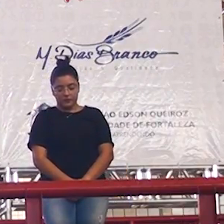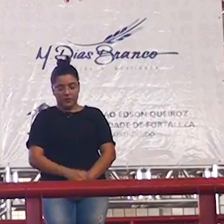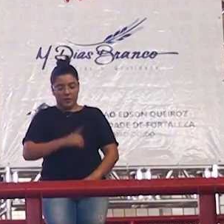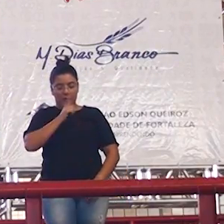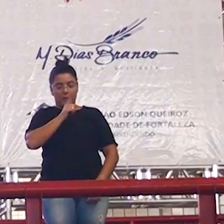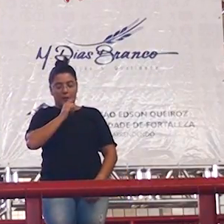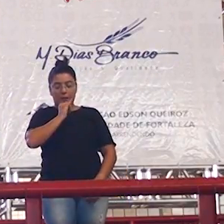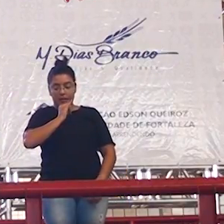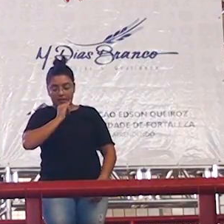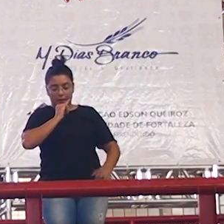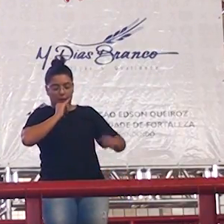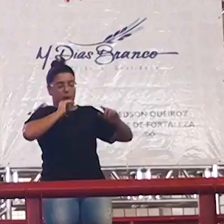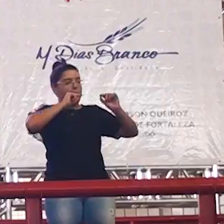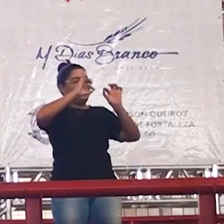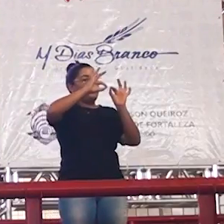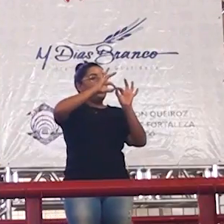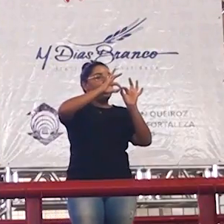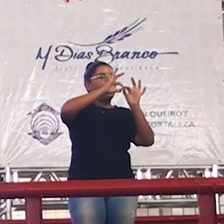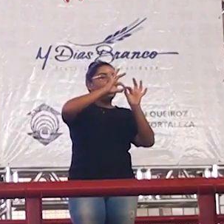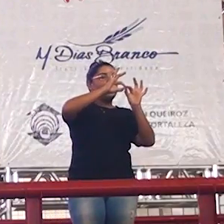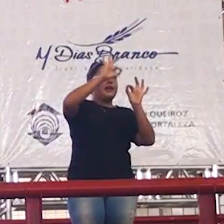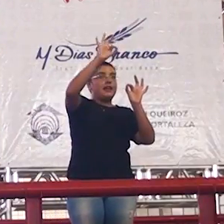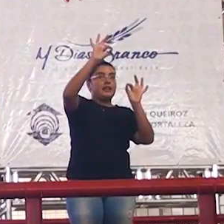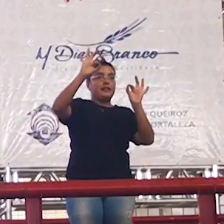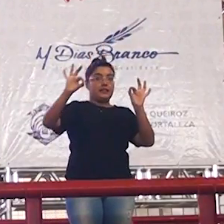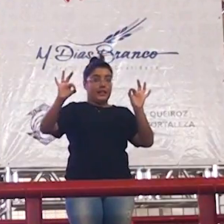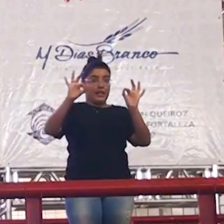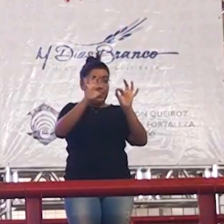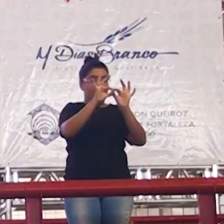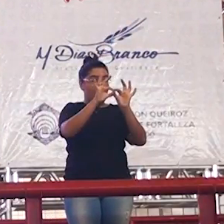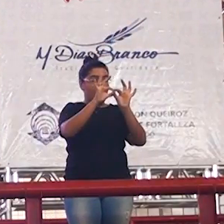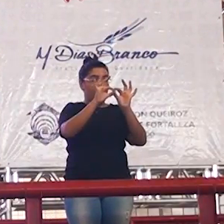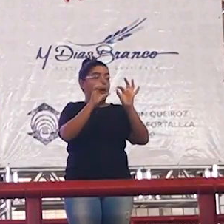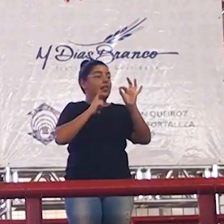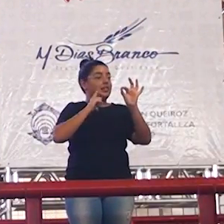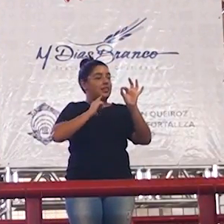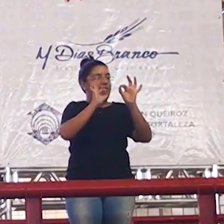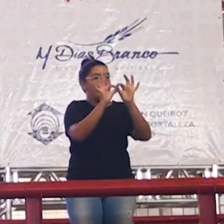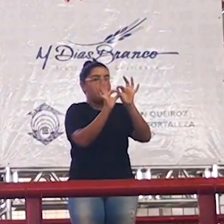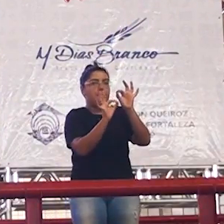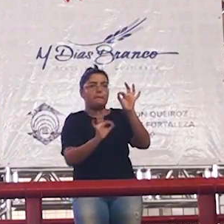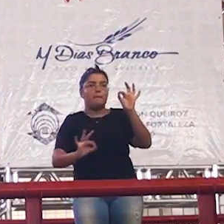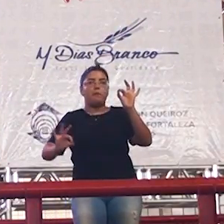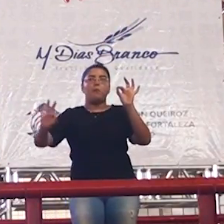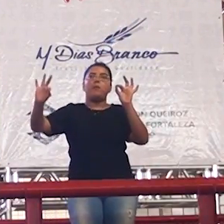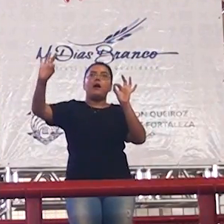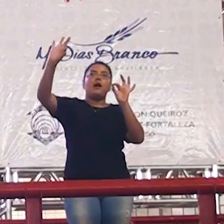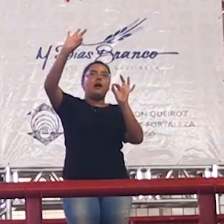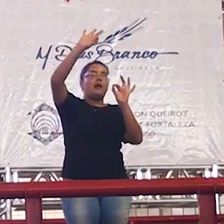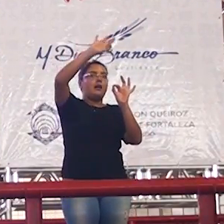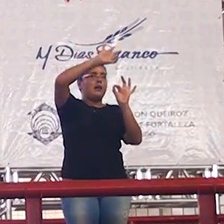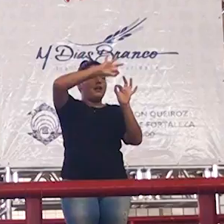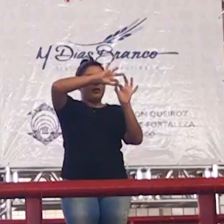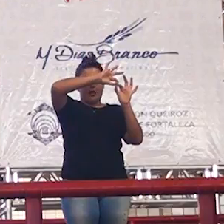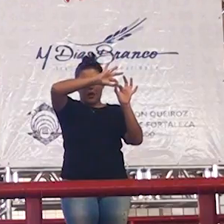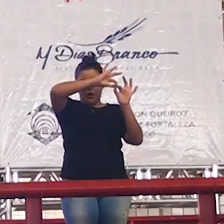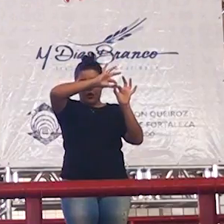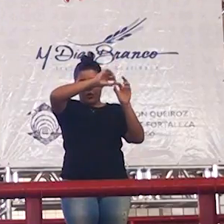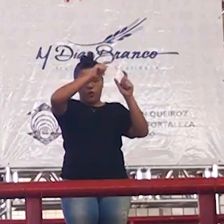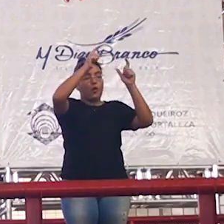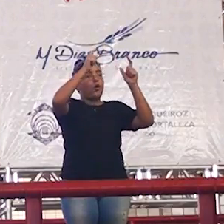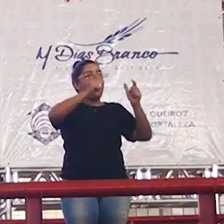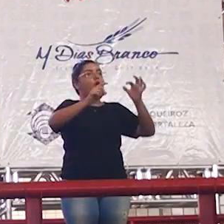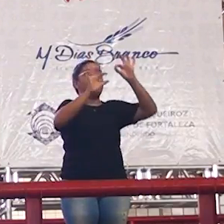calcular, quando eu tenho uma circunferência circunscrita, ou seja, por fora do triângulo, é